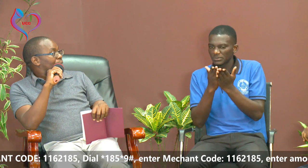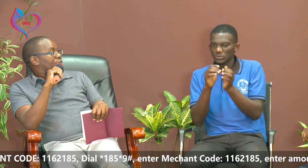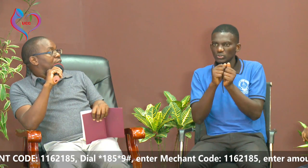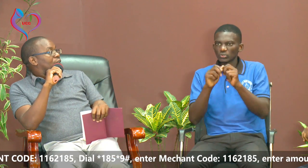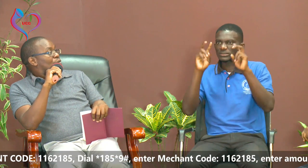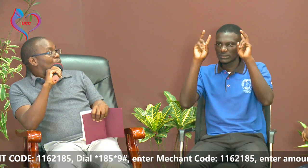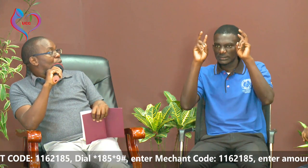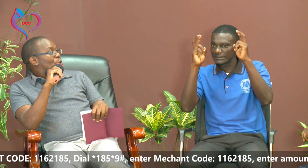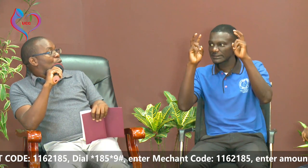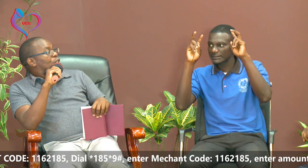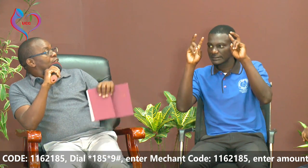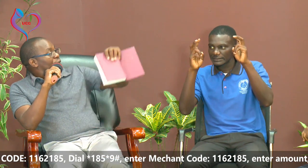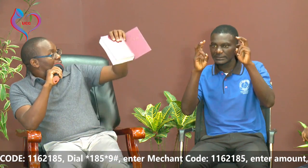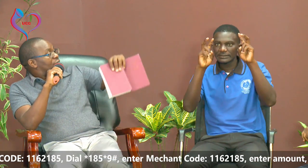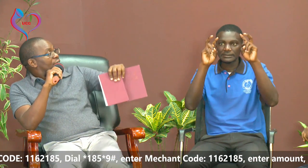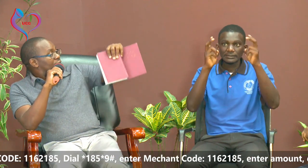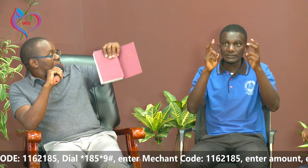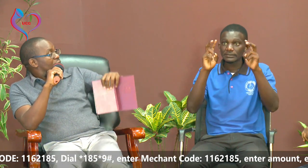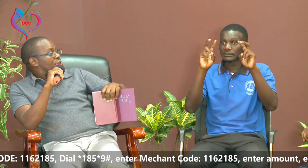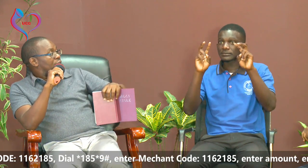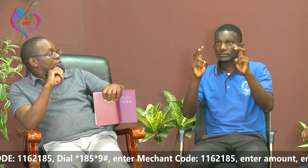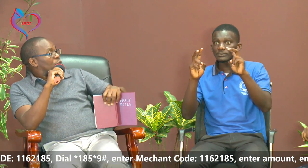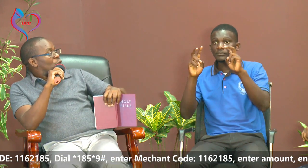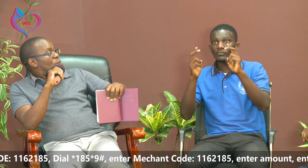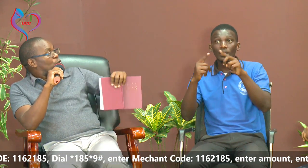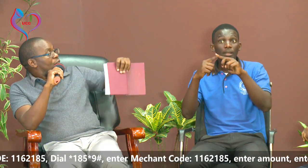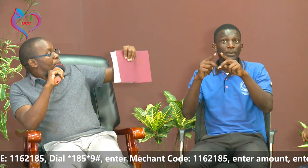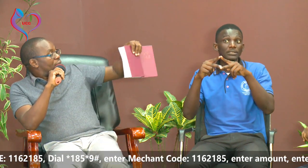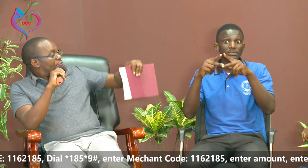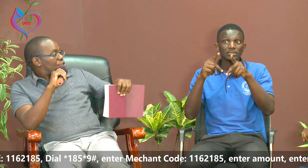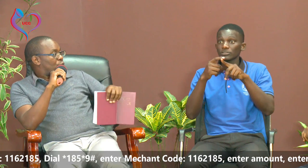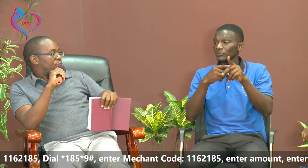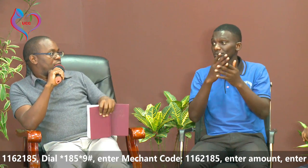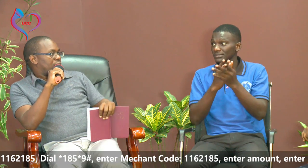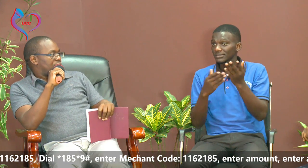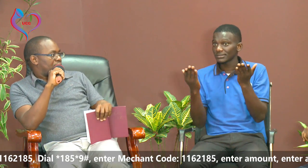but jina we jatandikira nti waliwo omuntu eyampa kanso we natandikira